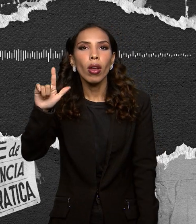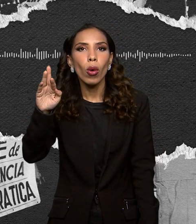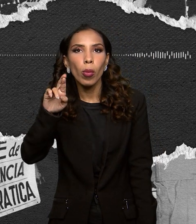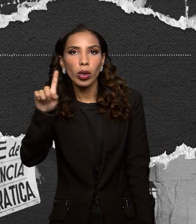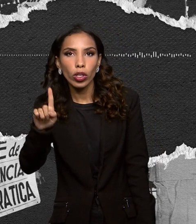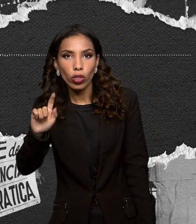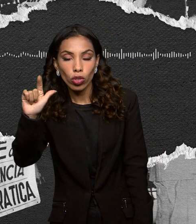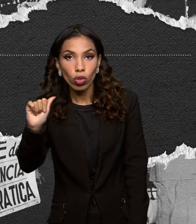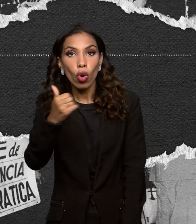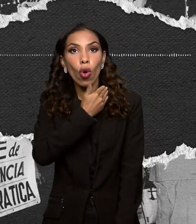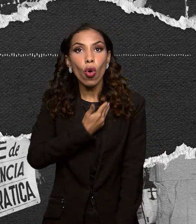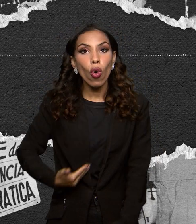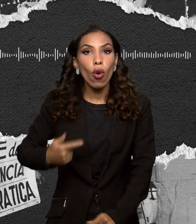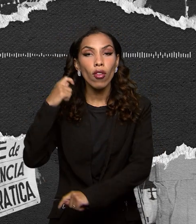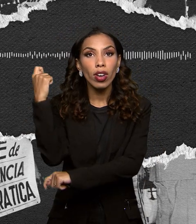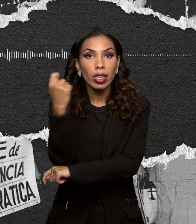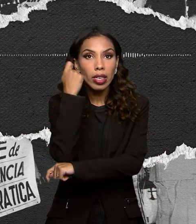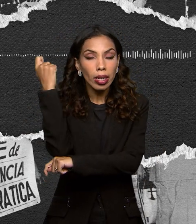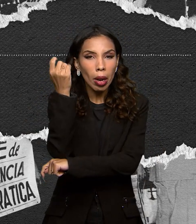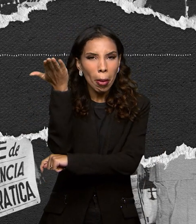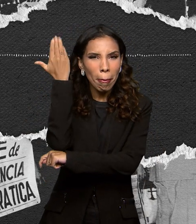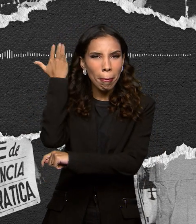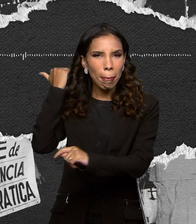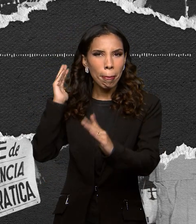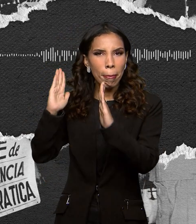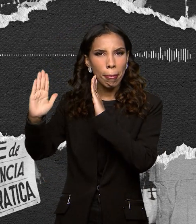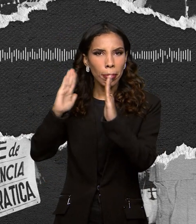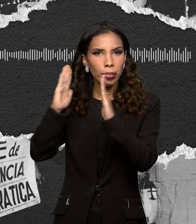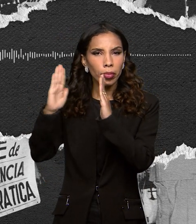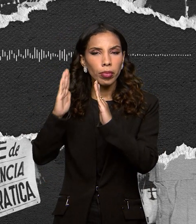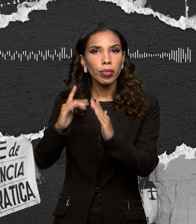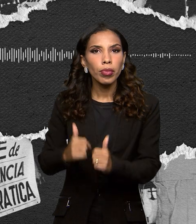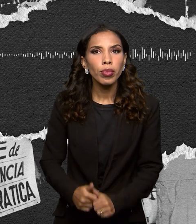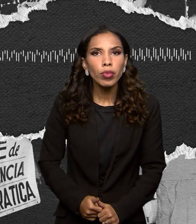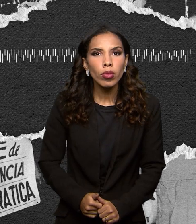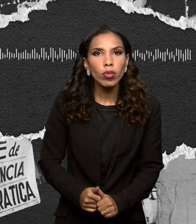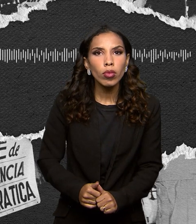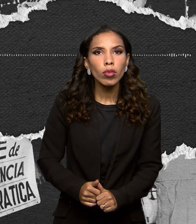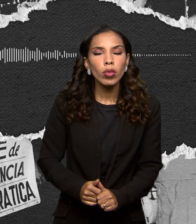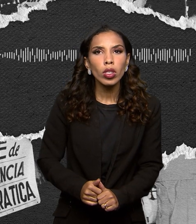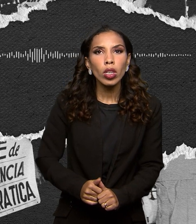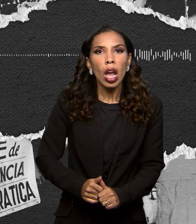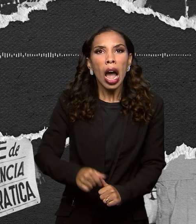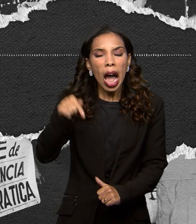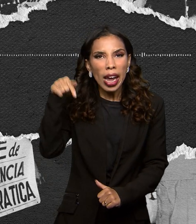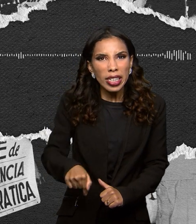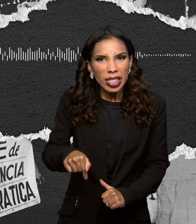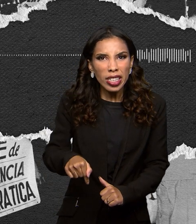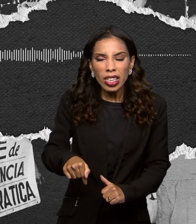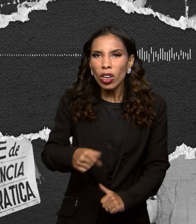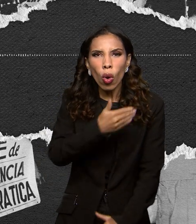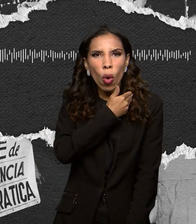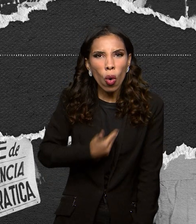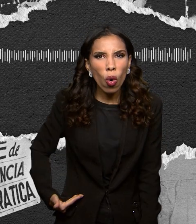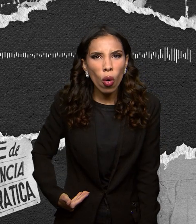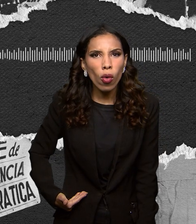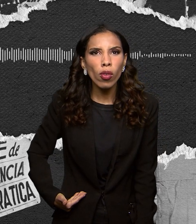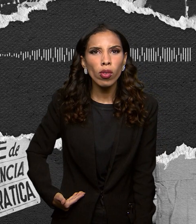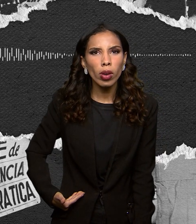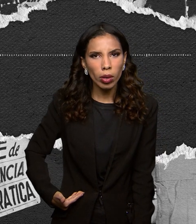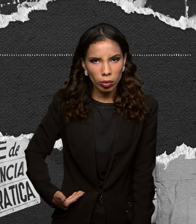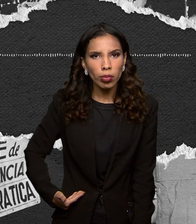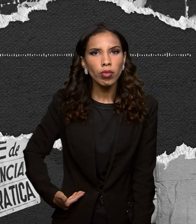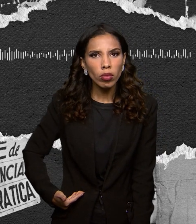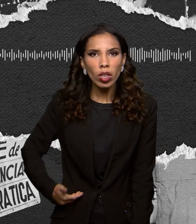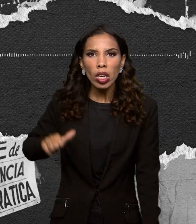era o governador do Rio Grande do Sul na época. O Palácio Piratini, meu patrício, está aqui